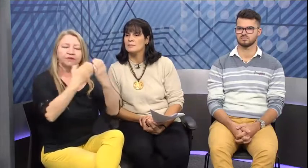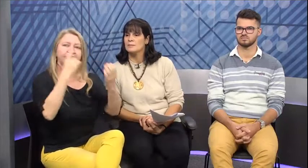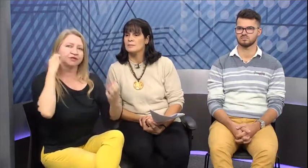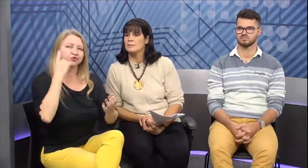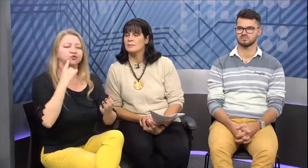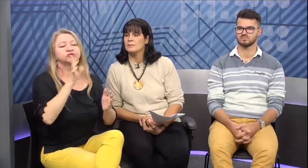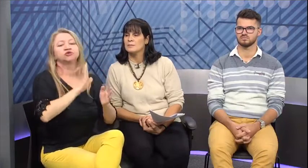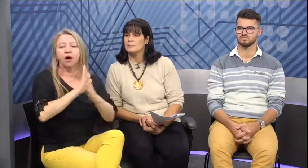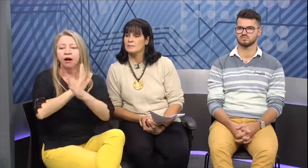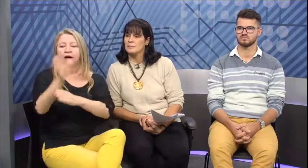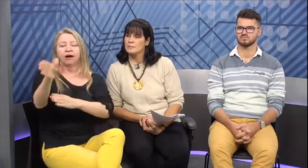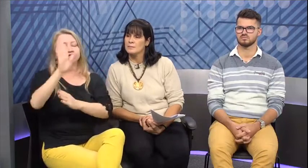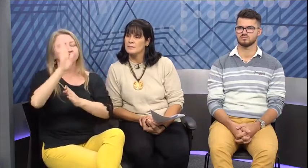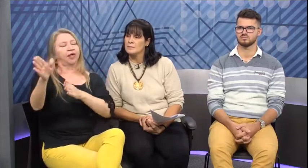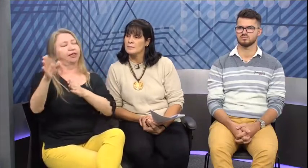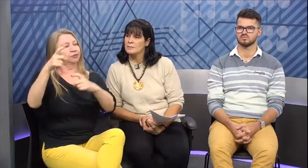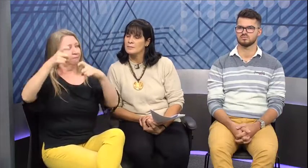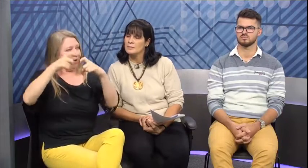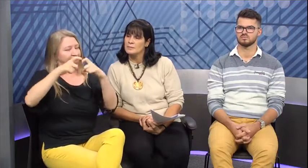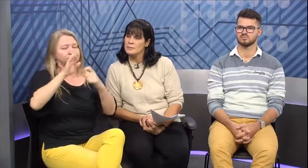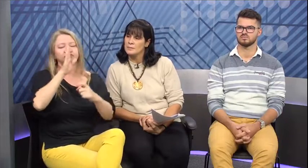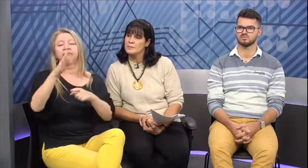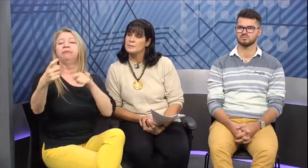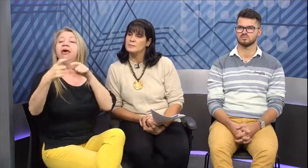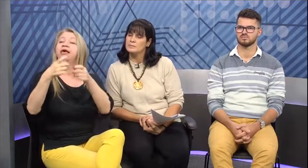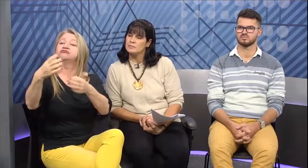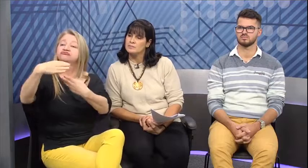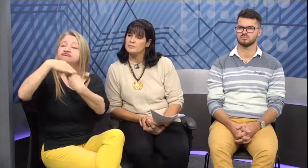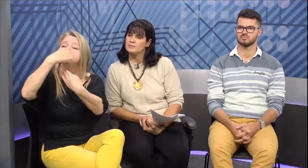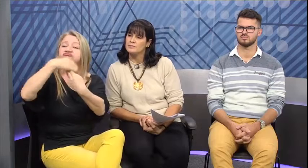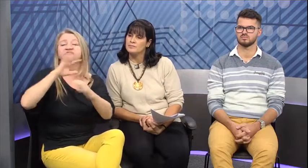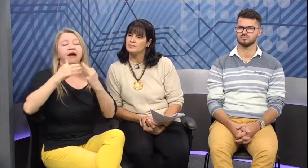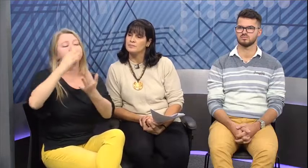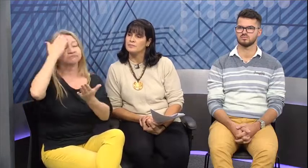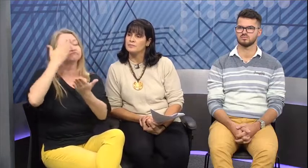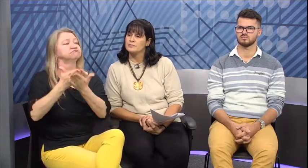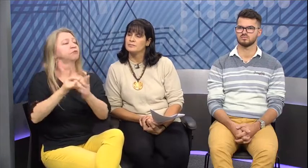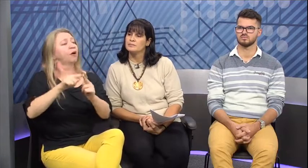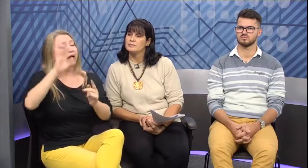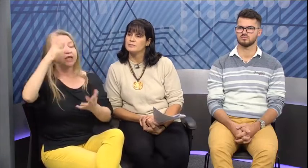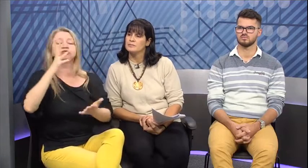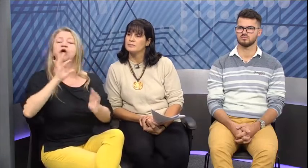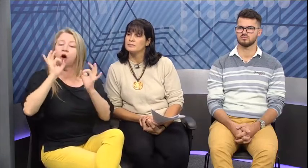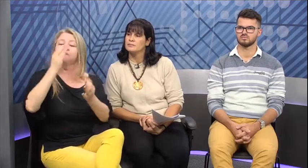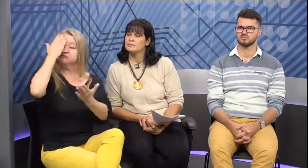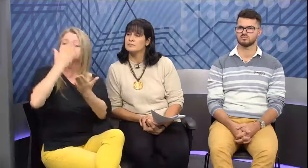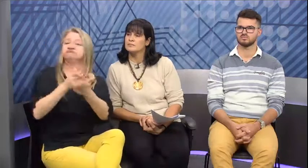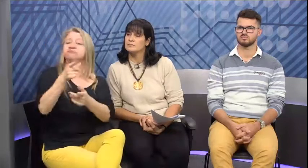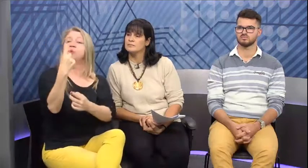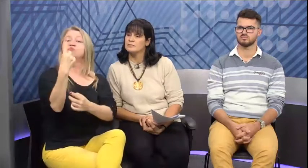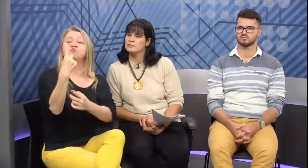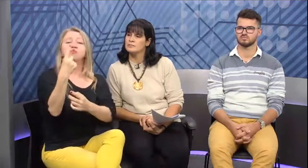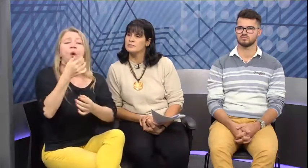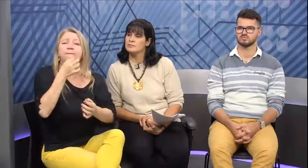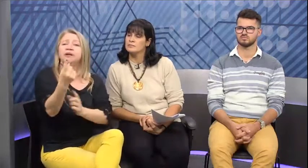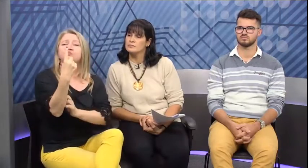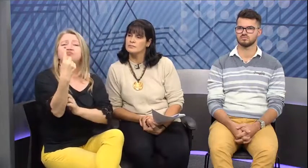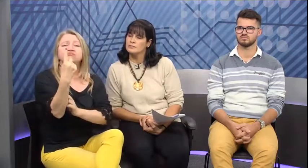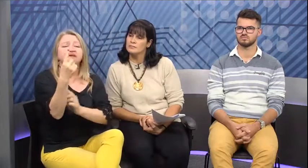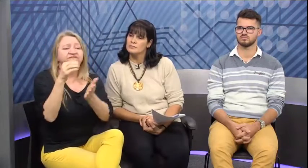E a família ela precisaria saber a respeito da comunidade surda, ao invés de ir diretamente até o médico e tomar essa decisão,